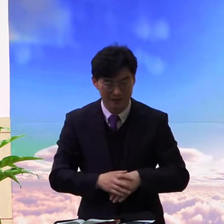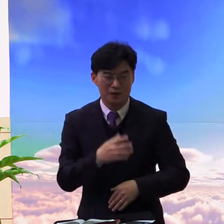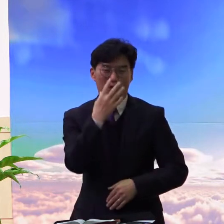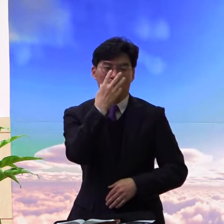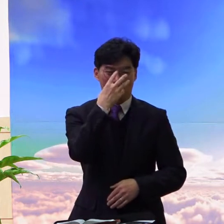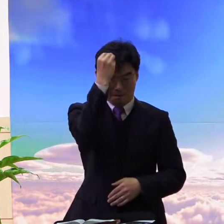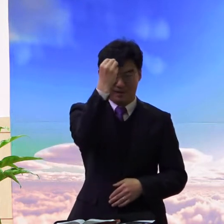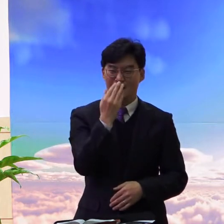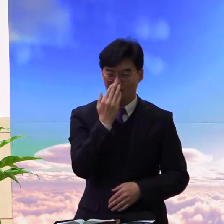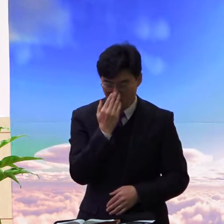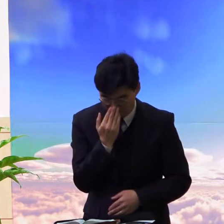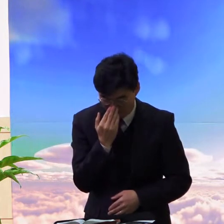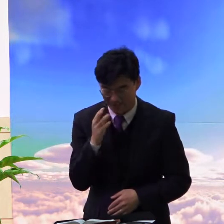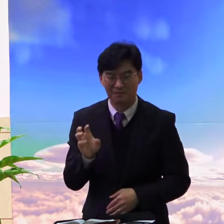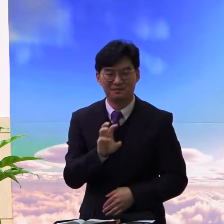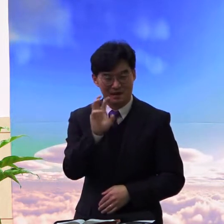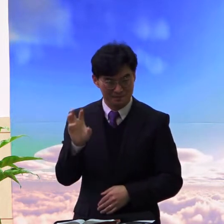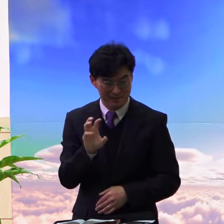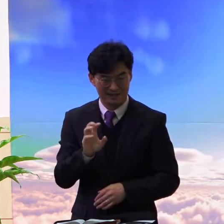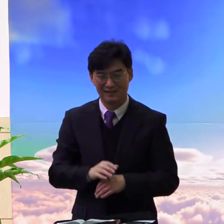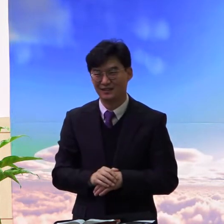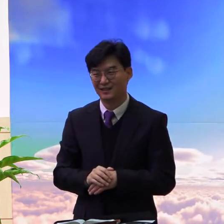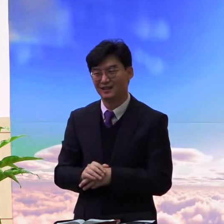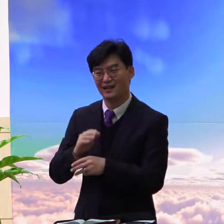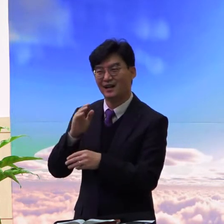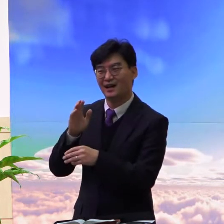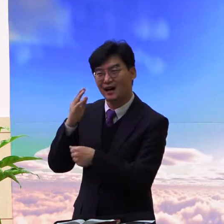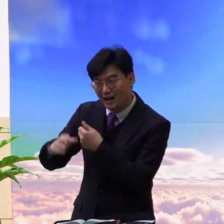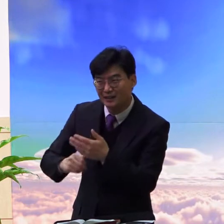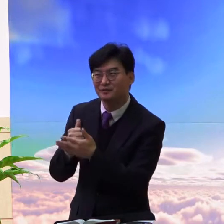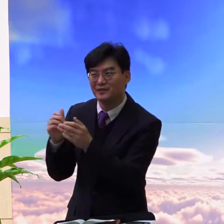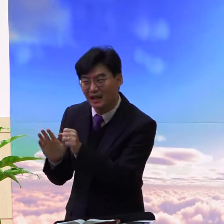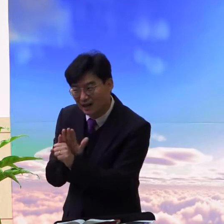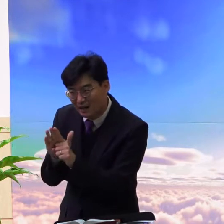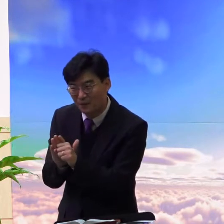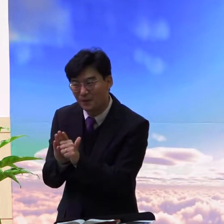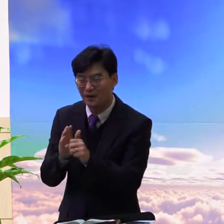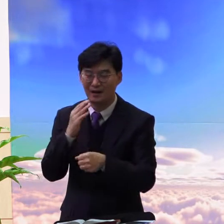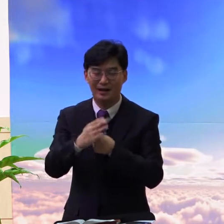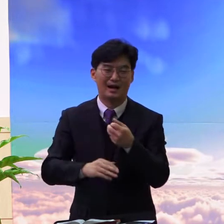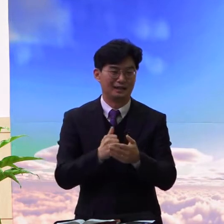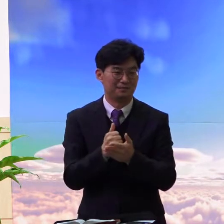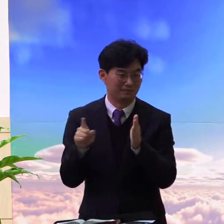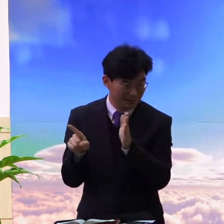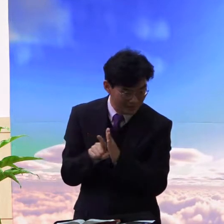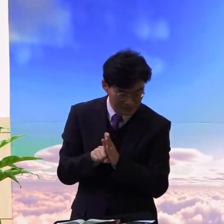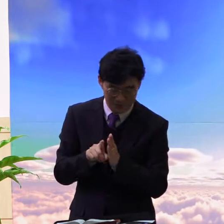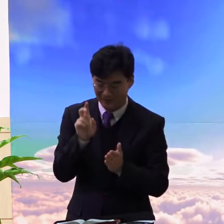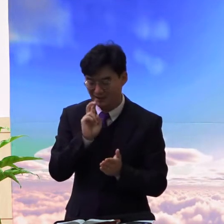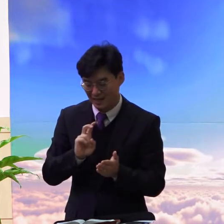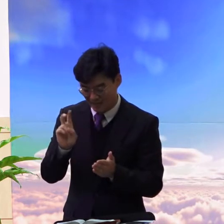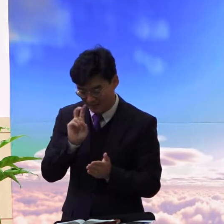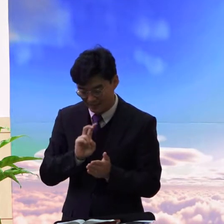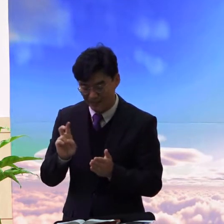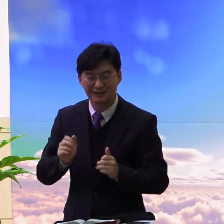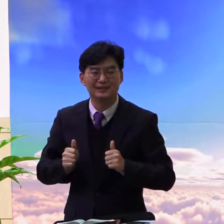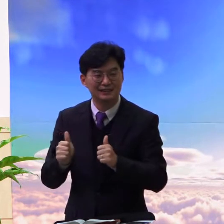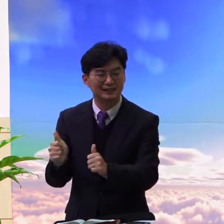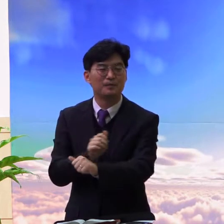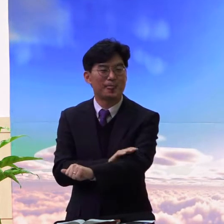하나님을 사랑하고 하나님을 신뢰하고 늘 하나님을 찬양하는 그런 사람이었습니다. 다윗의 이런